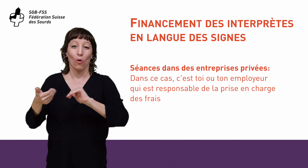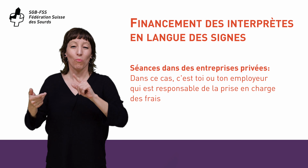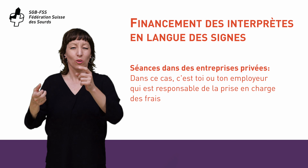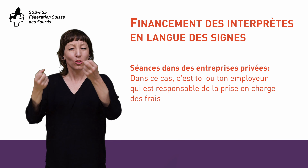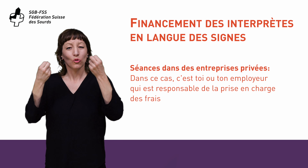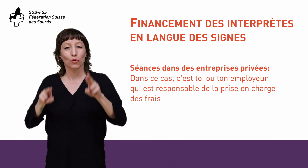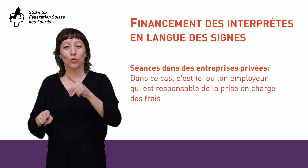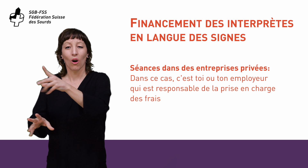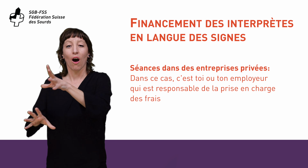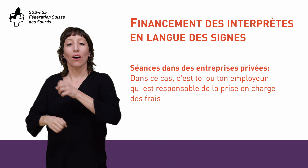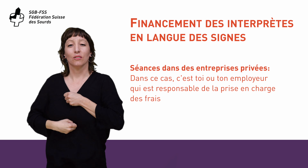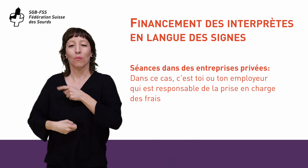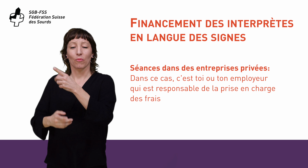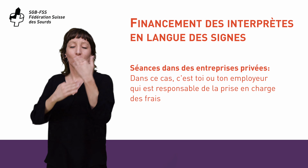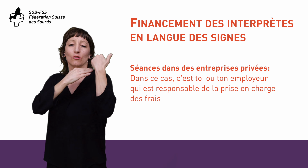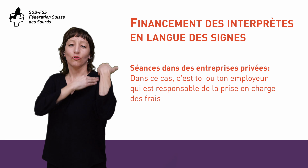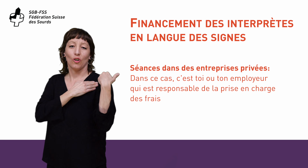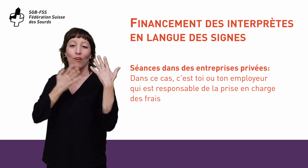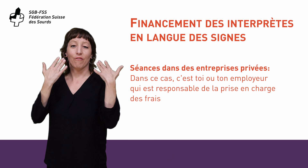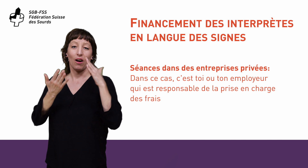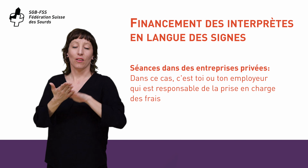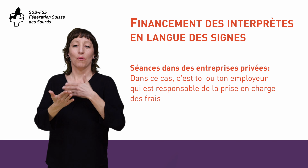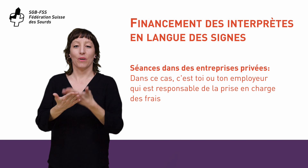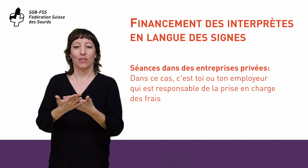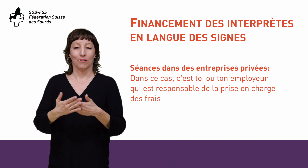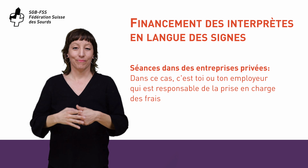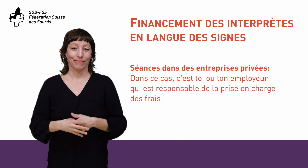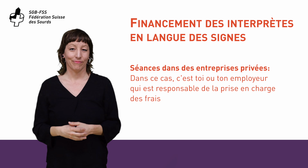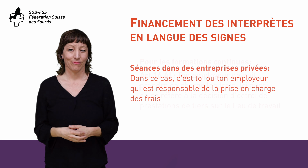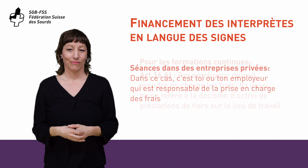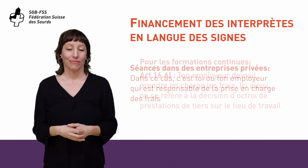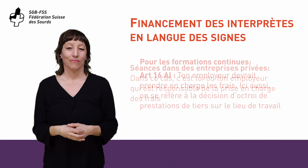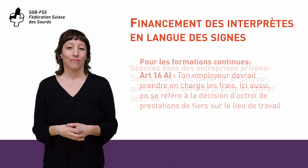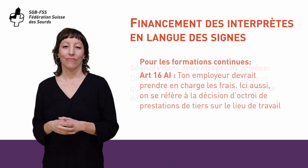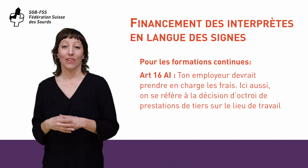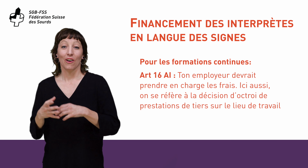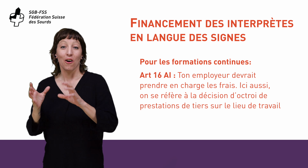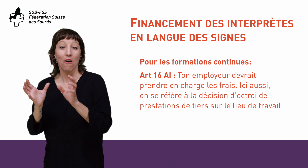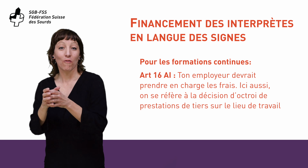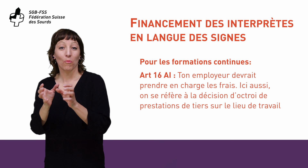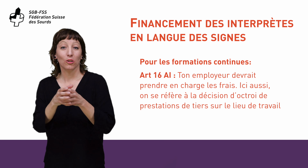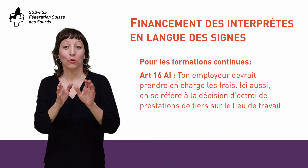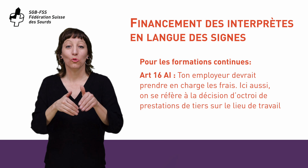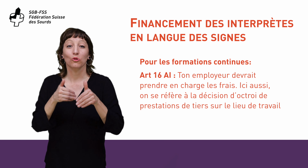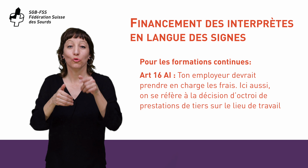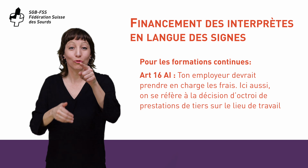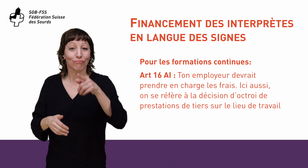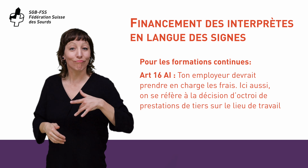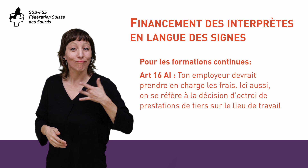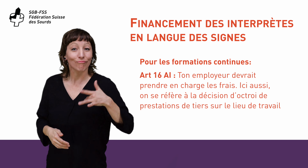sûr d'obtenir une garantie de prise en charge des frais. Pour les formations continues qui